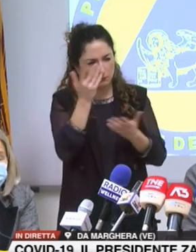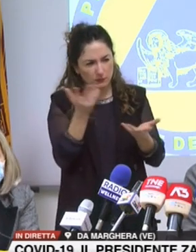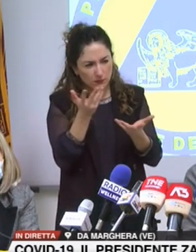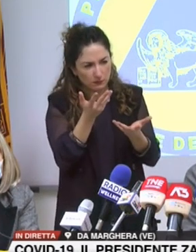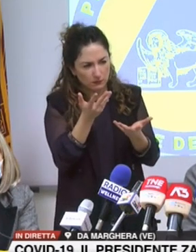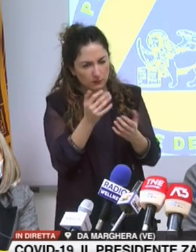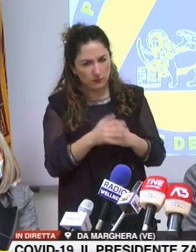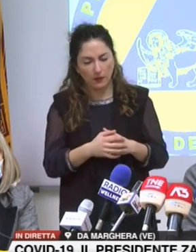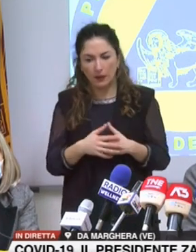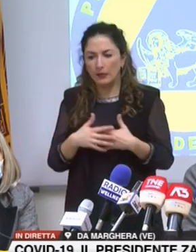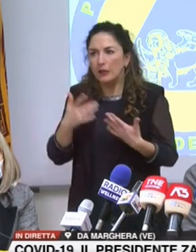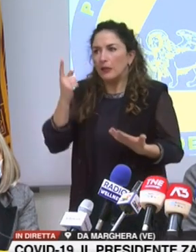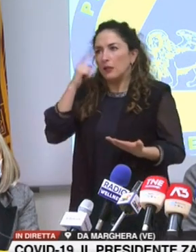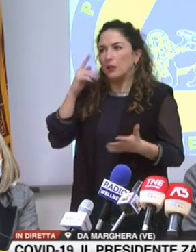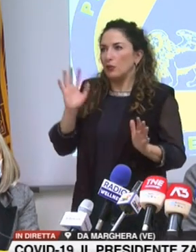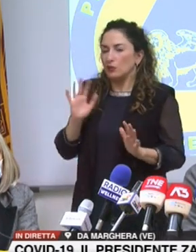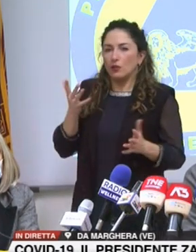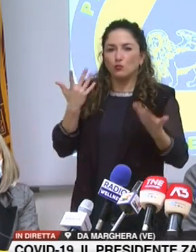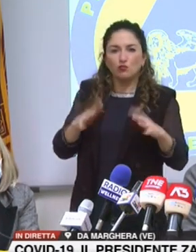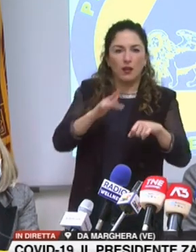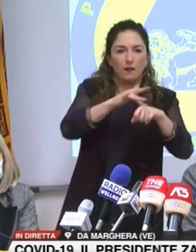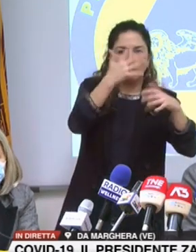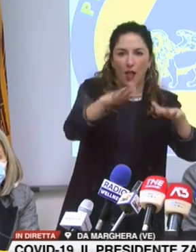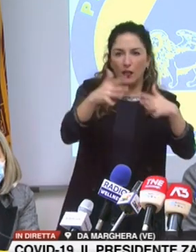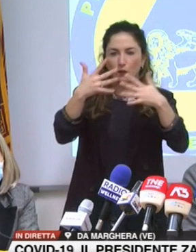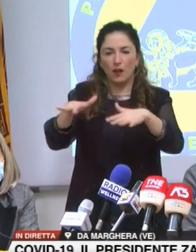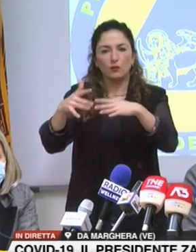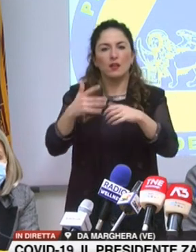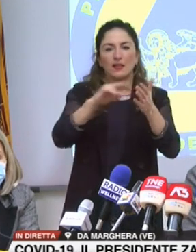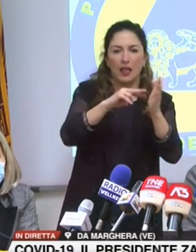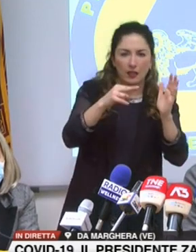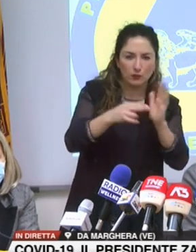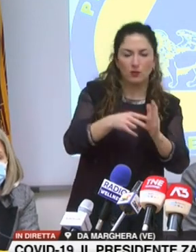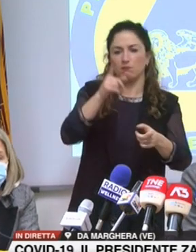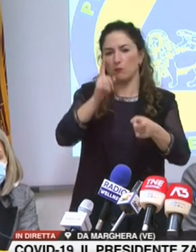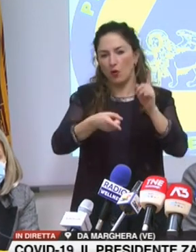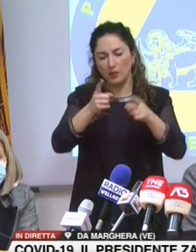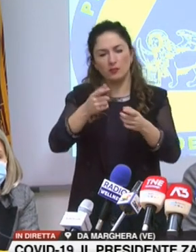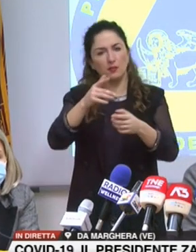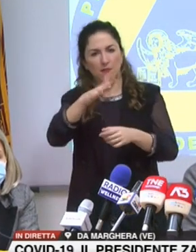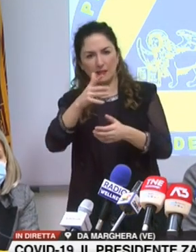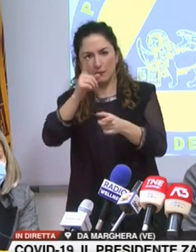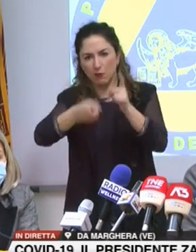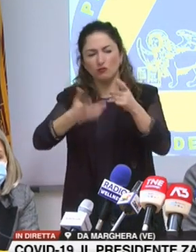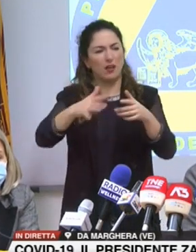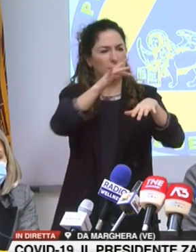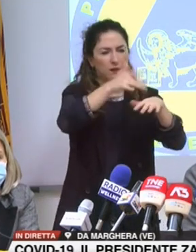so, guardate, questo paese ha provato tutte le stagioni dei tecnici, dei mezzi tecnici, dei politici, dei mezzi politici, ha provato di tutto. È come